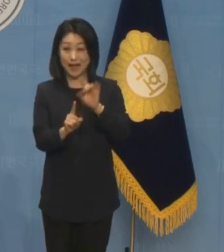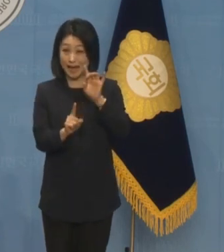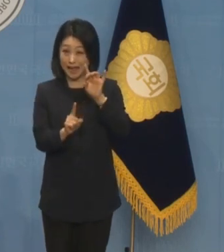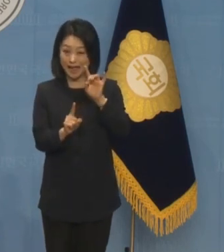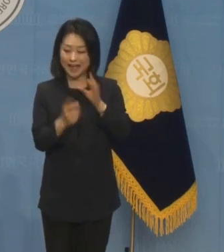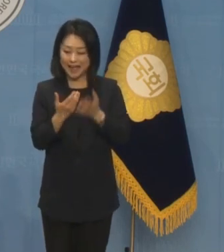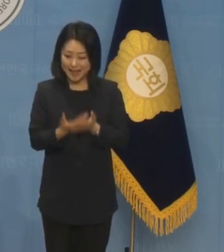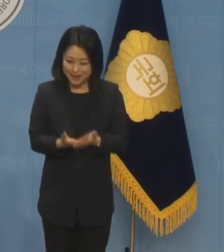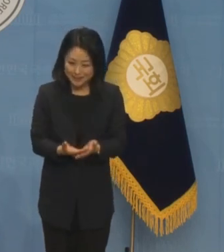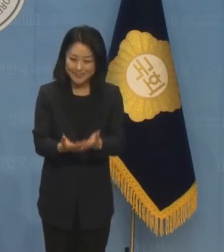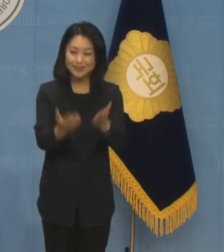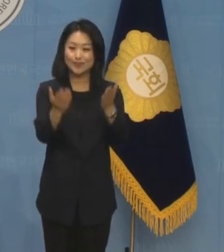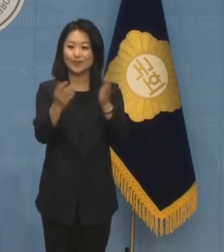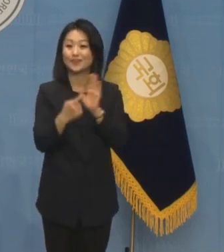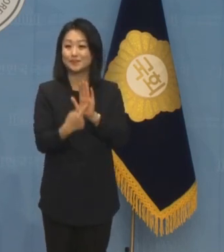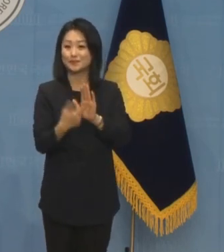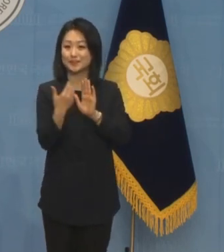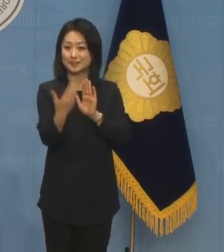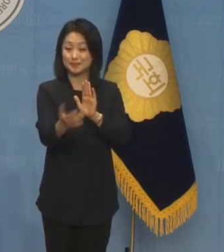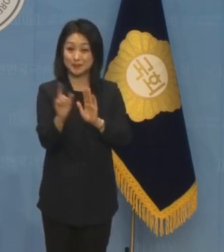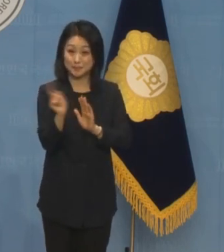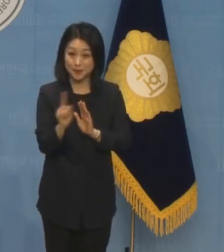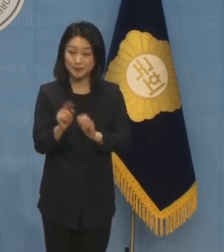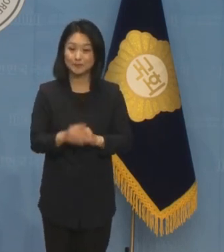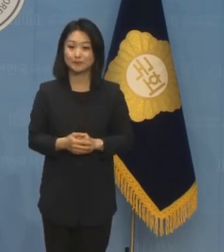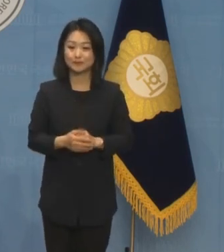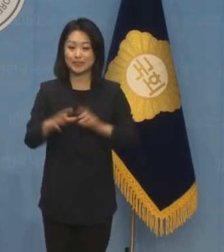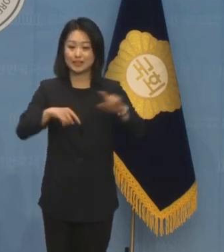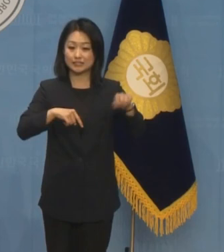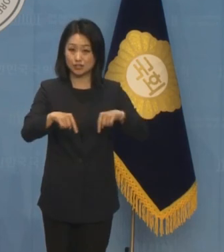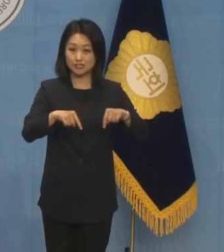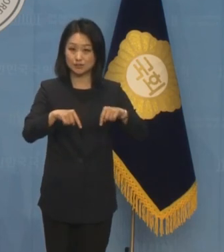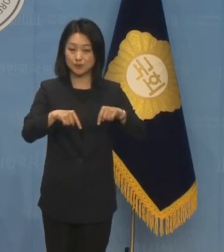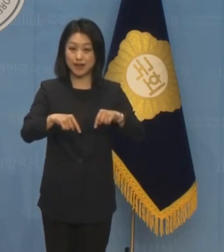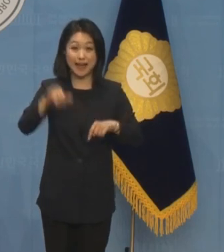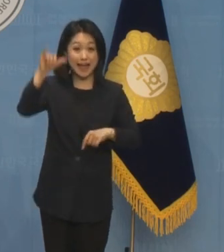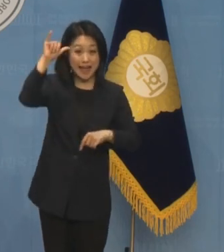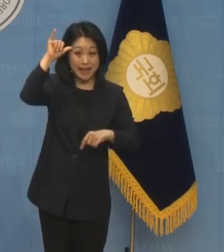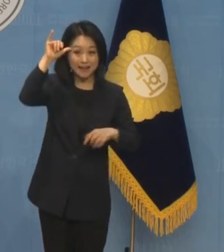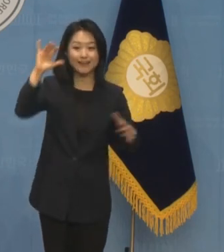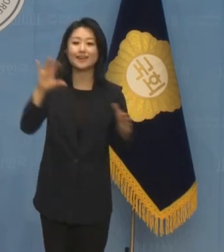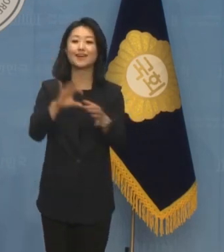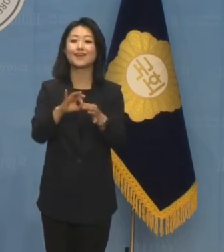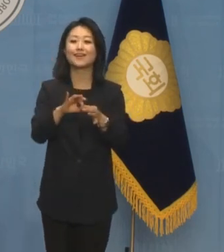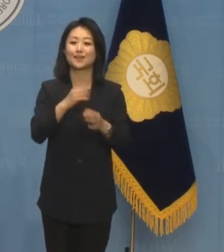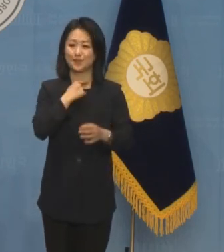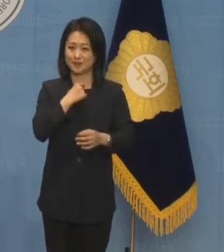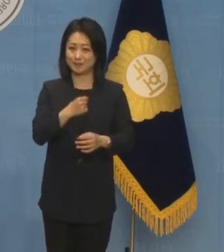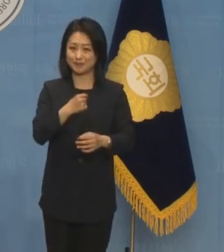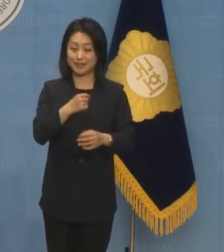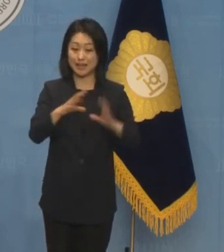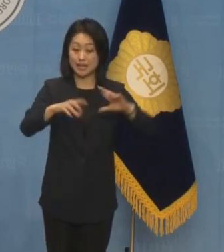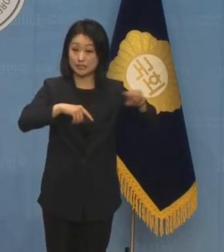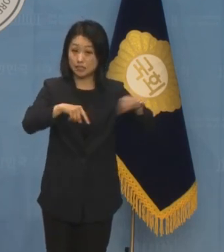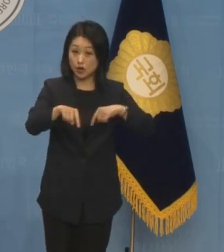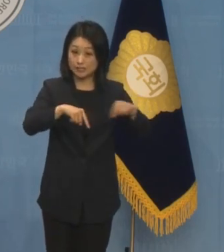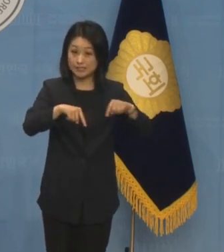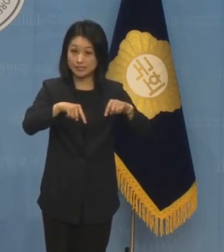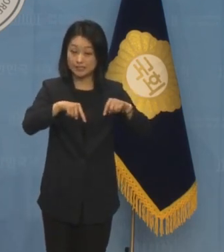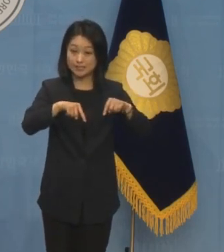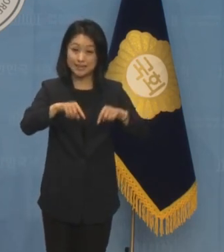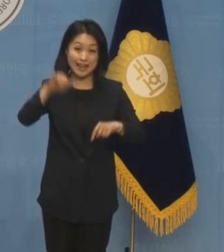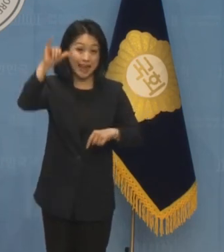번째 작품으로 공개합니다. 정치와 AI의 접목입니다. 정치 모델